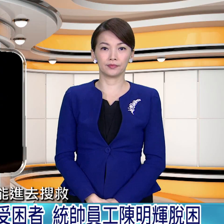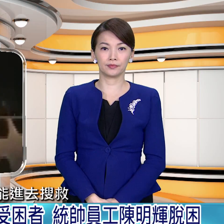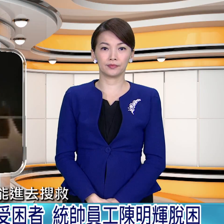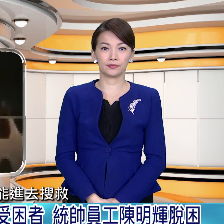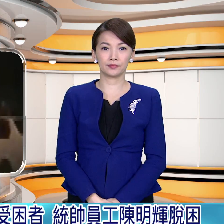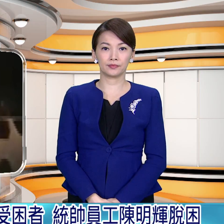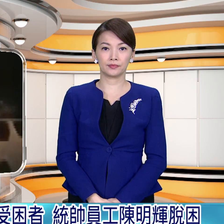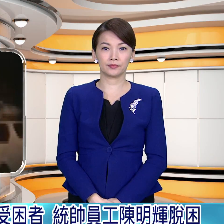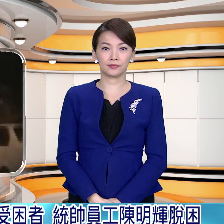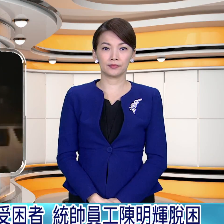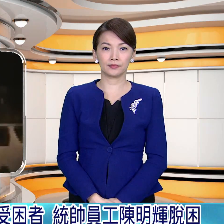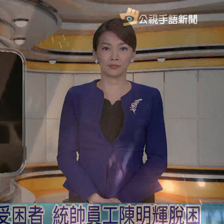救。